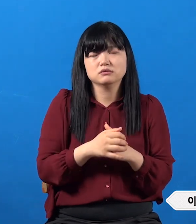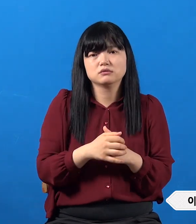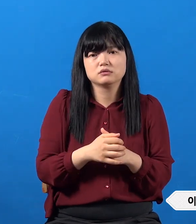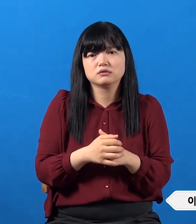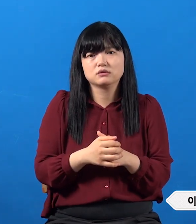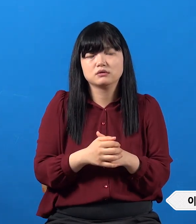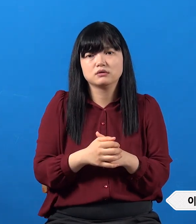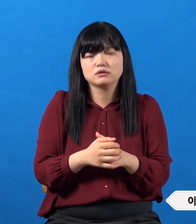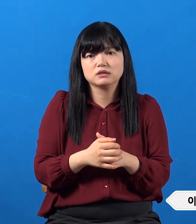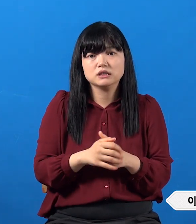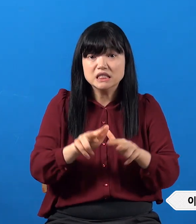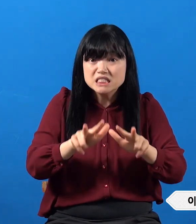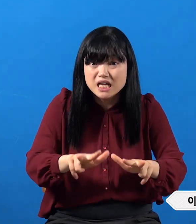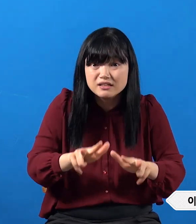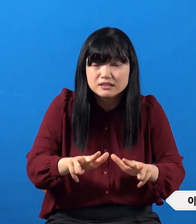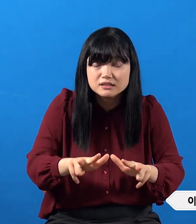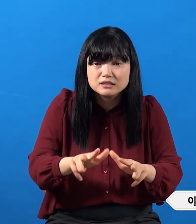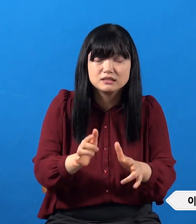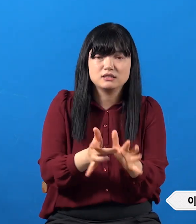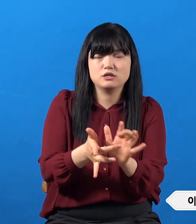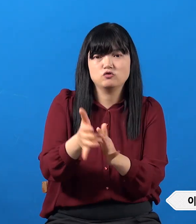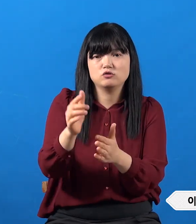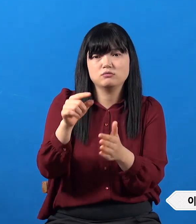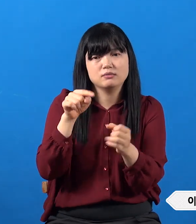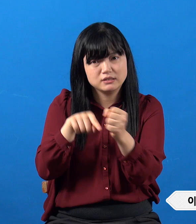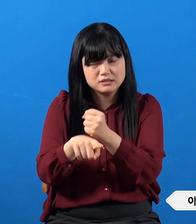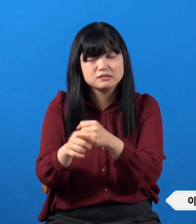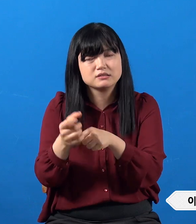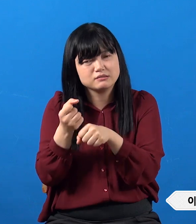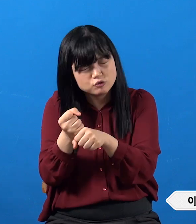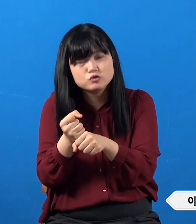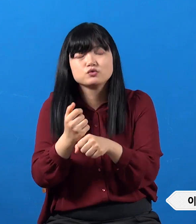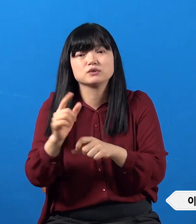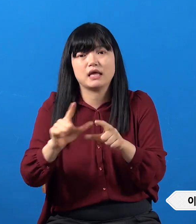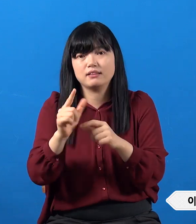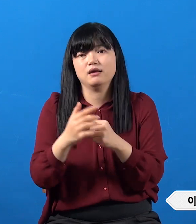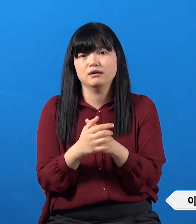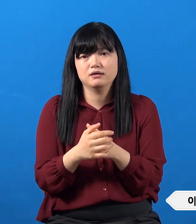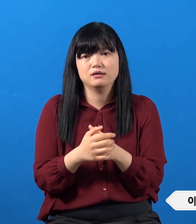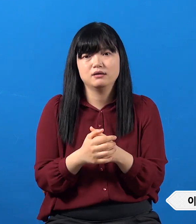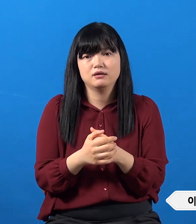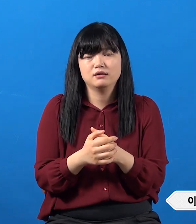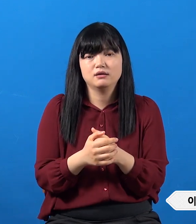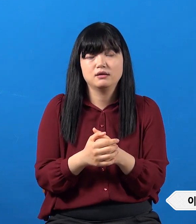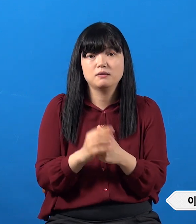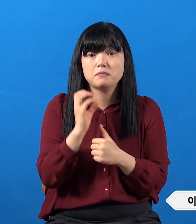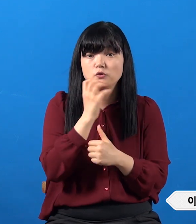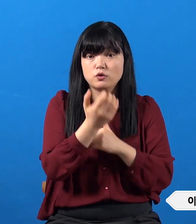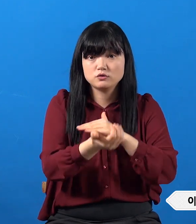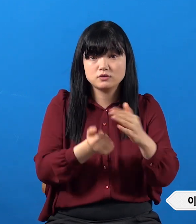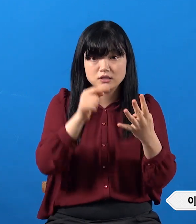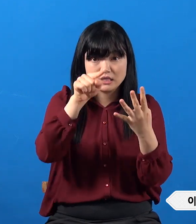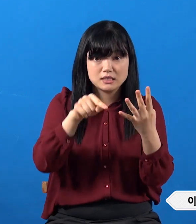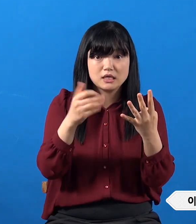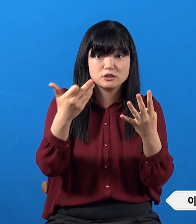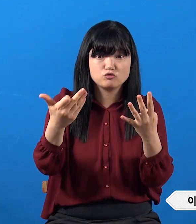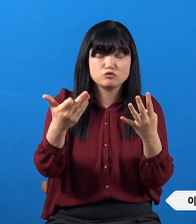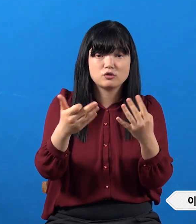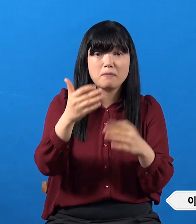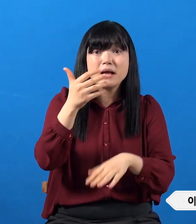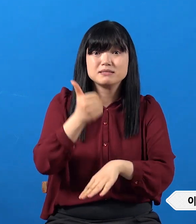것. 이제는 그분의 뜻을 붙들고 산다. 하나님의 뜻을. 자, 베드로전서 이제 4장